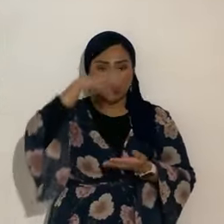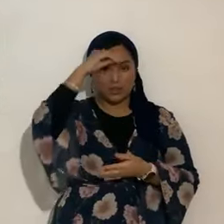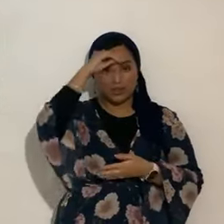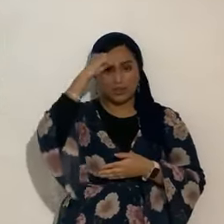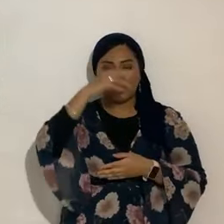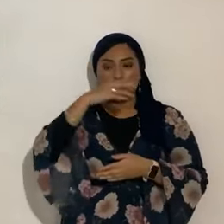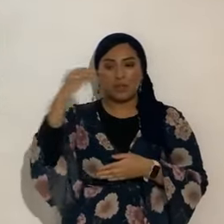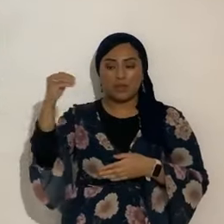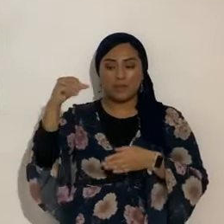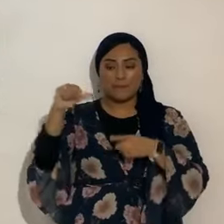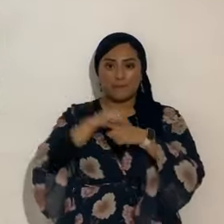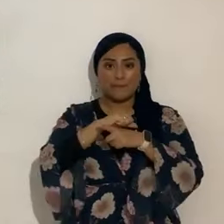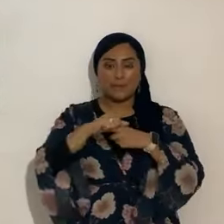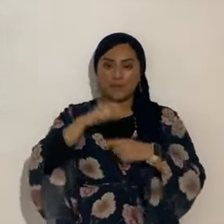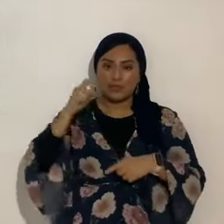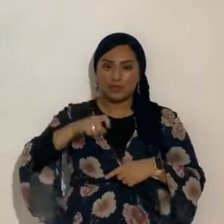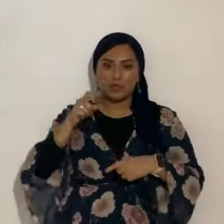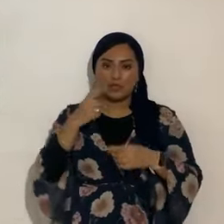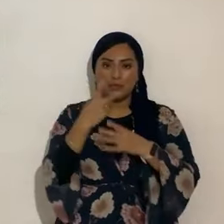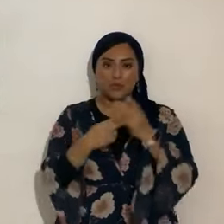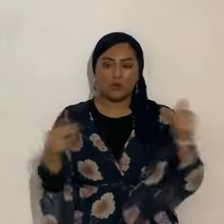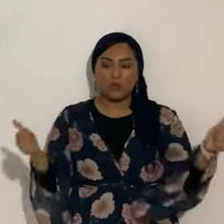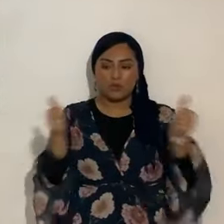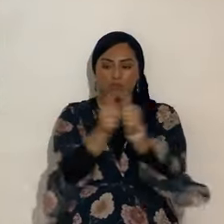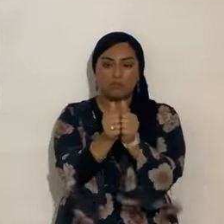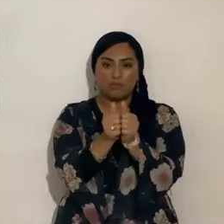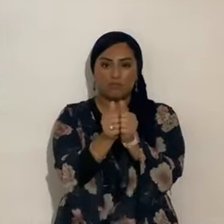memoria se necesitan, tienen que ir a la par.